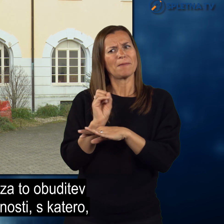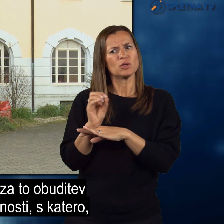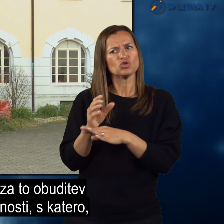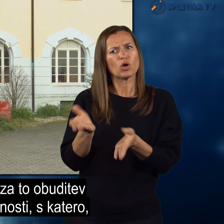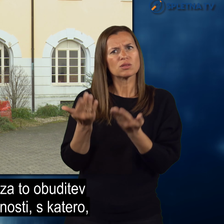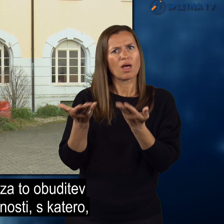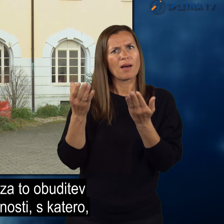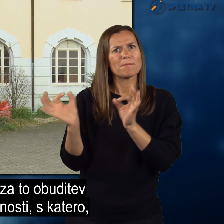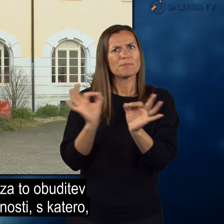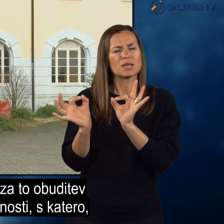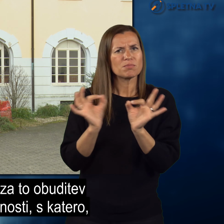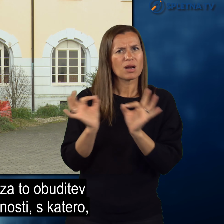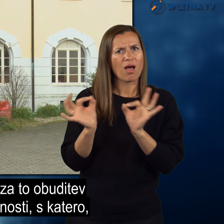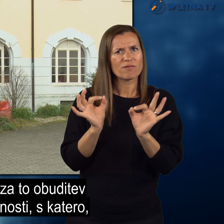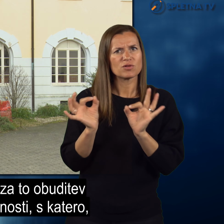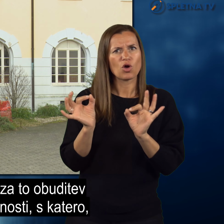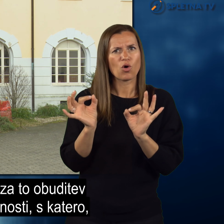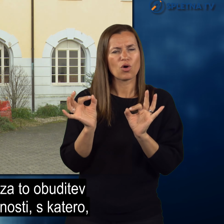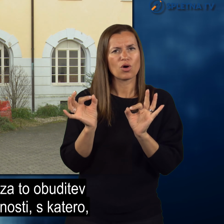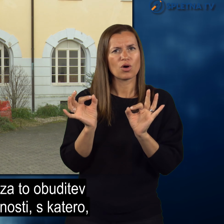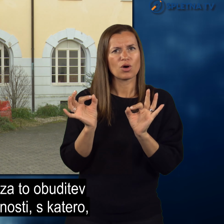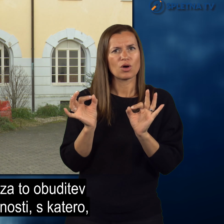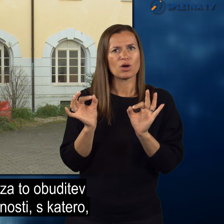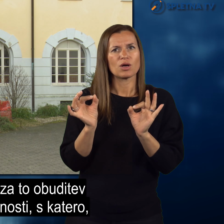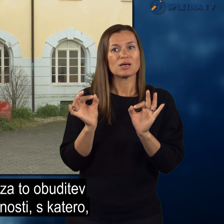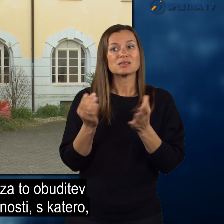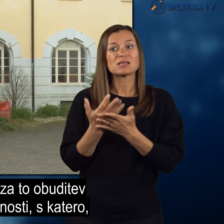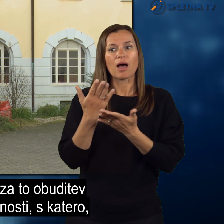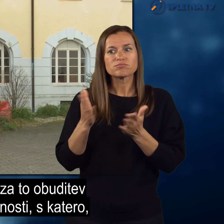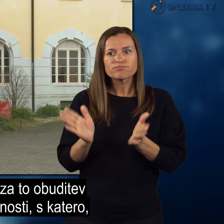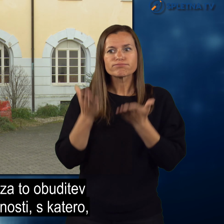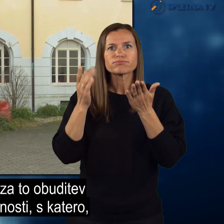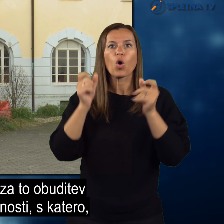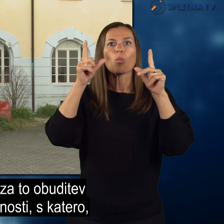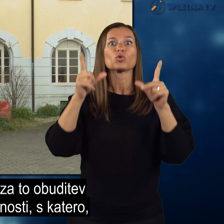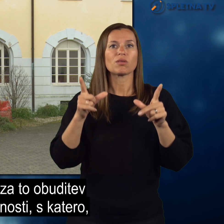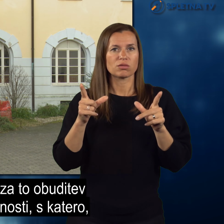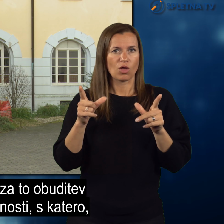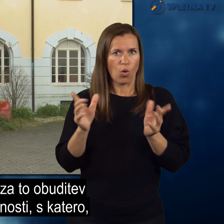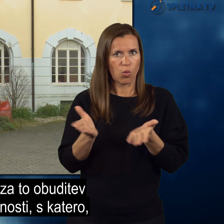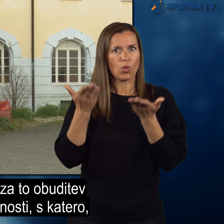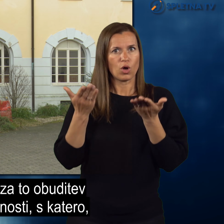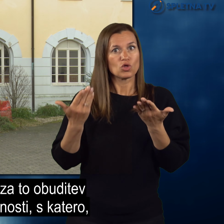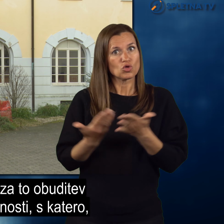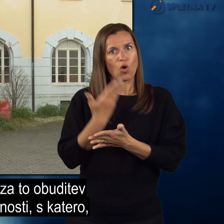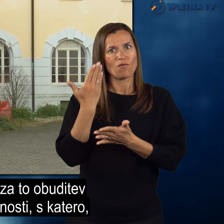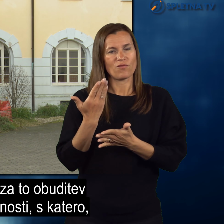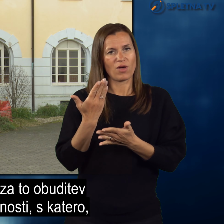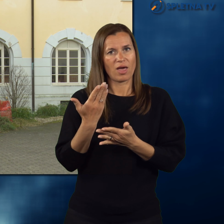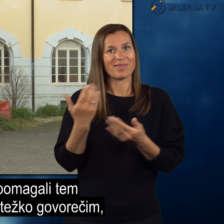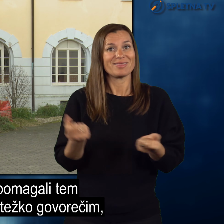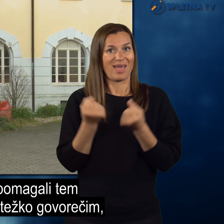za to obuditev te nove